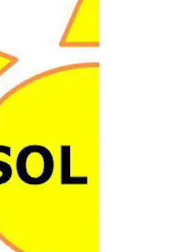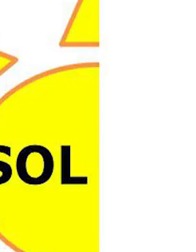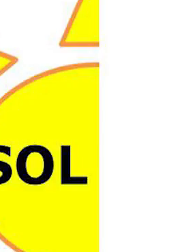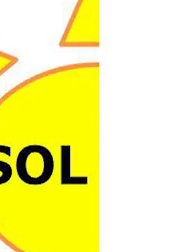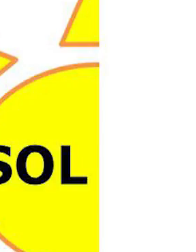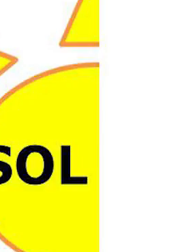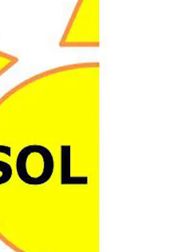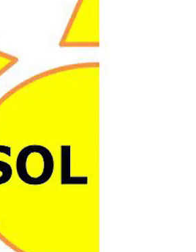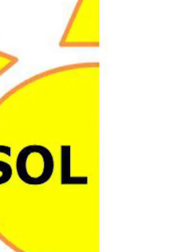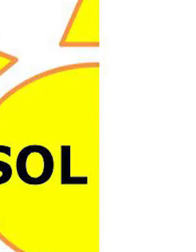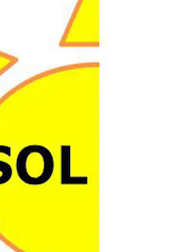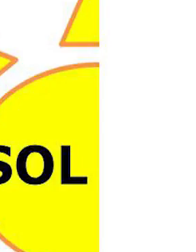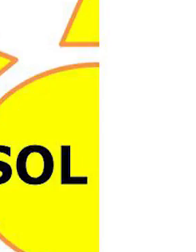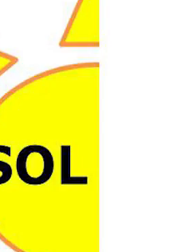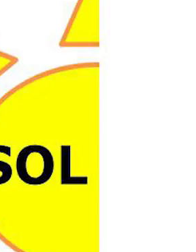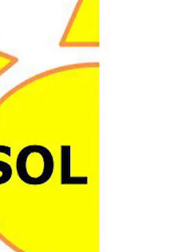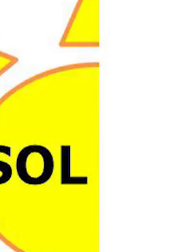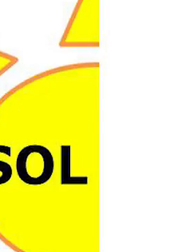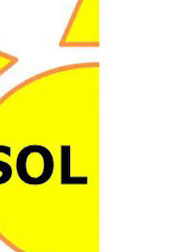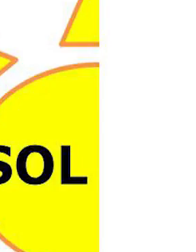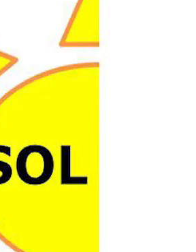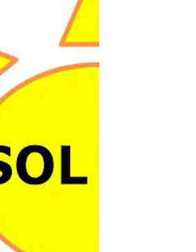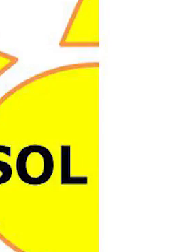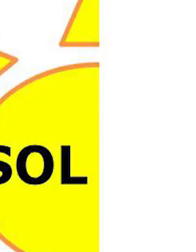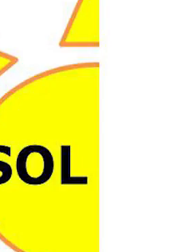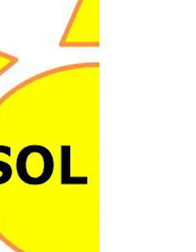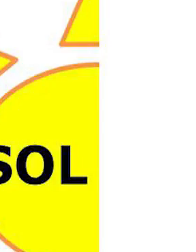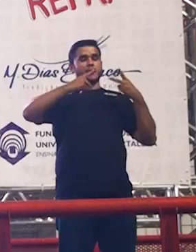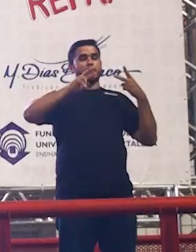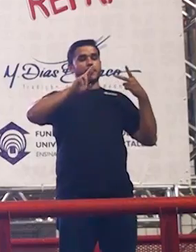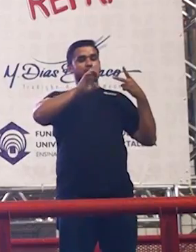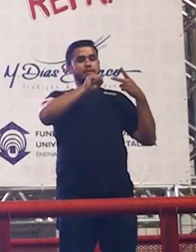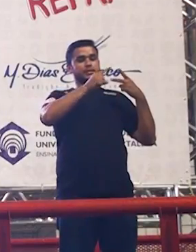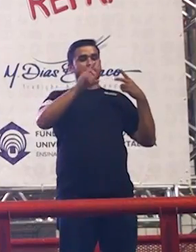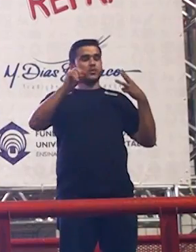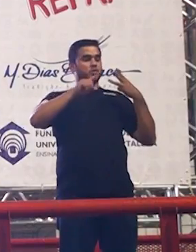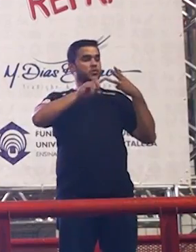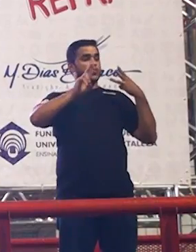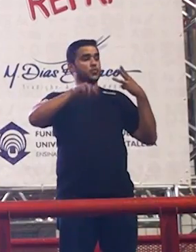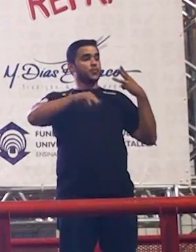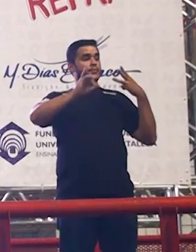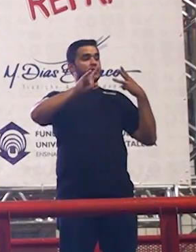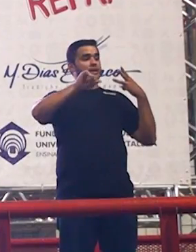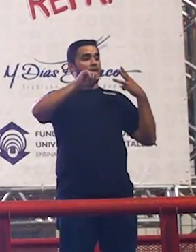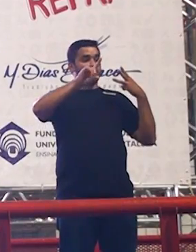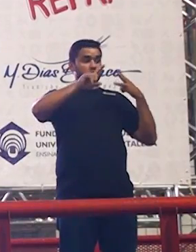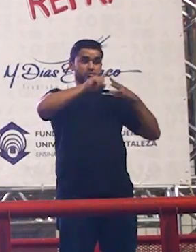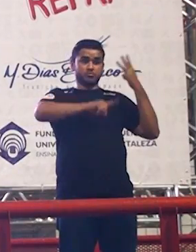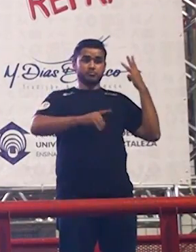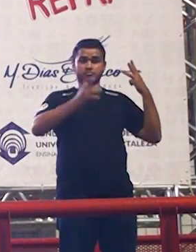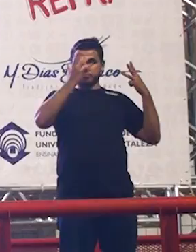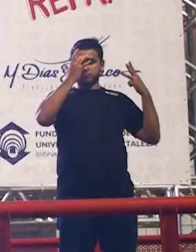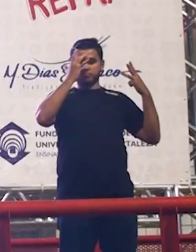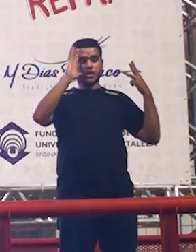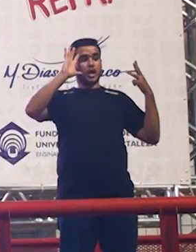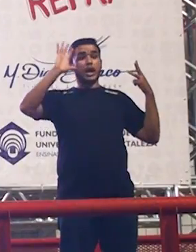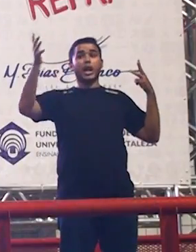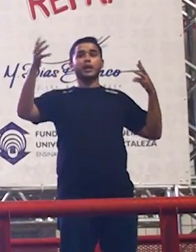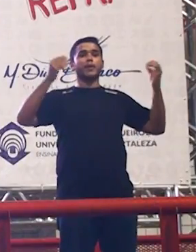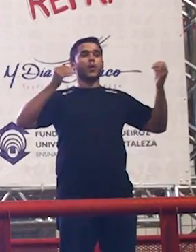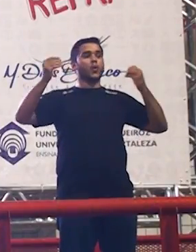Quais são os 3? Temperatura, pressão e umidade. 3 elementos